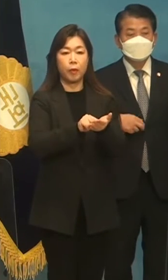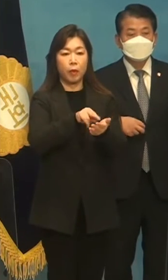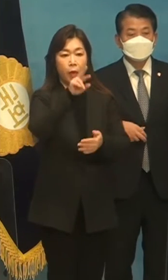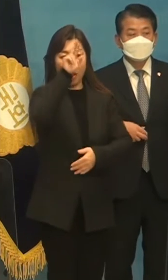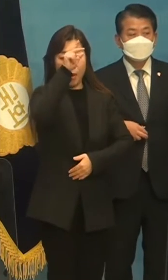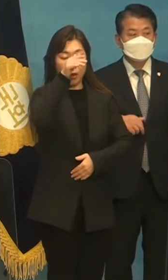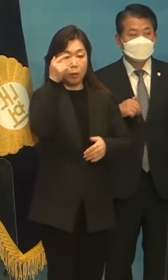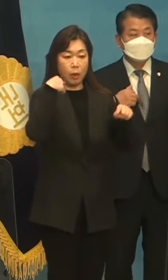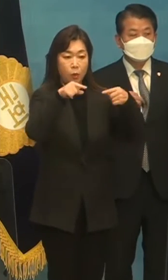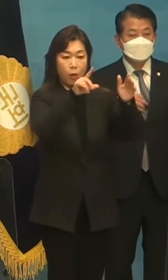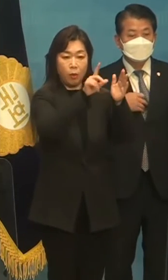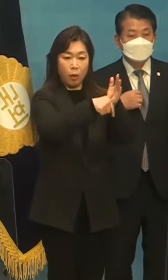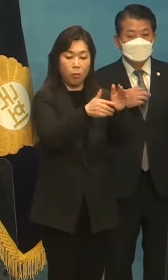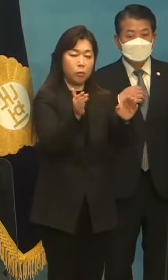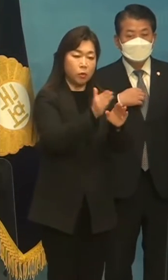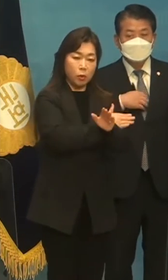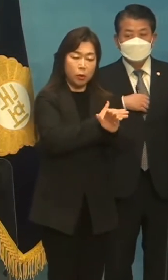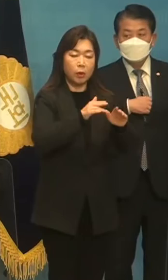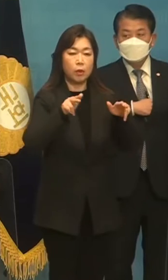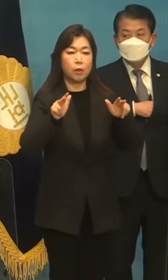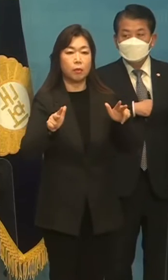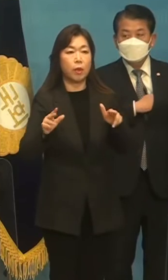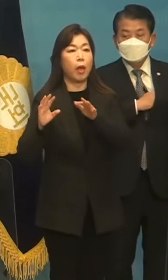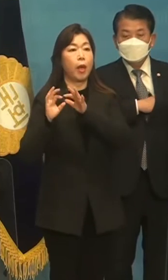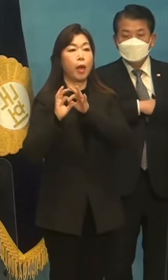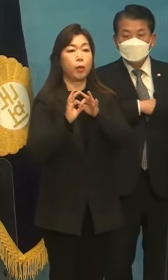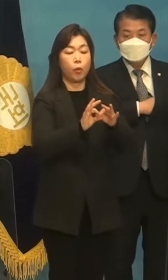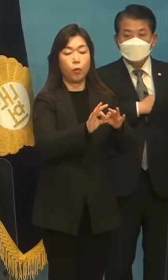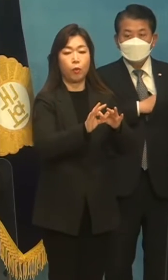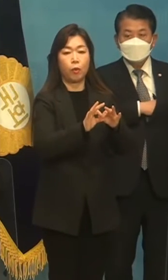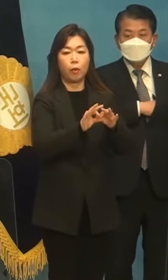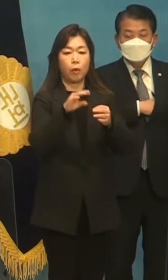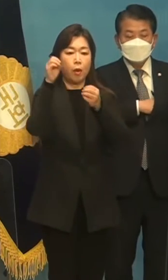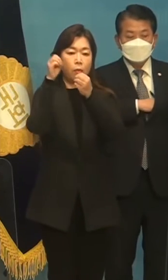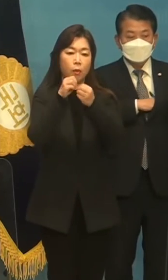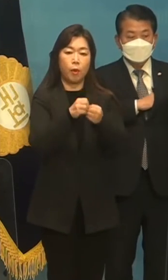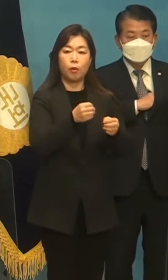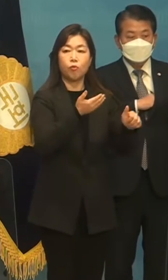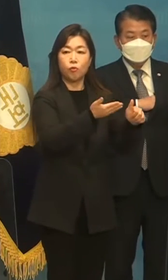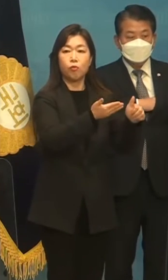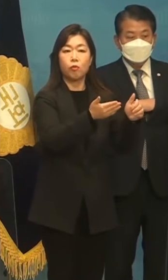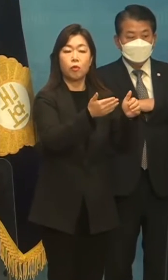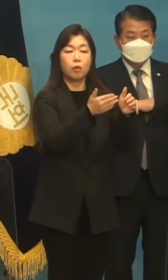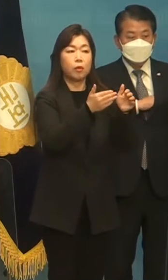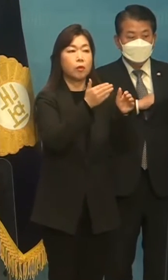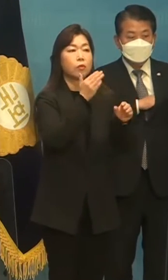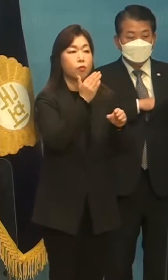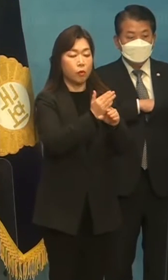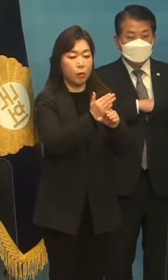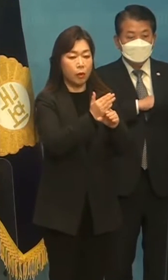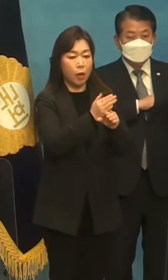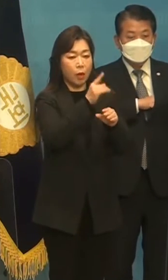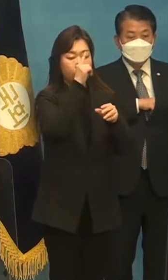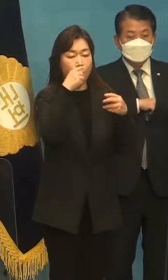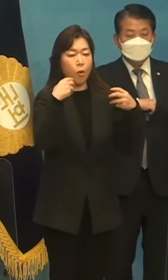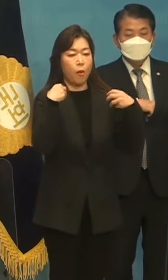박정희 정권부터 벌어진 역대 지금까지 이루어진 불교계와 지금의